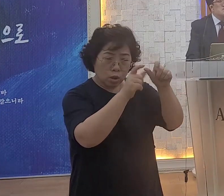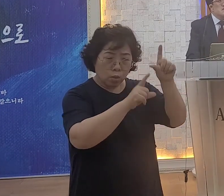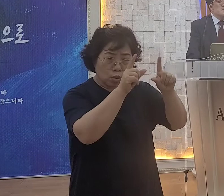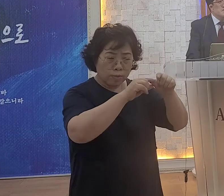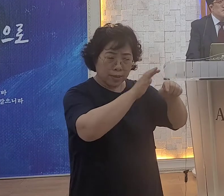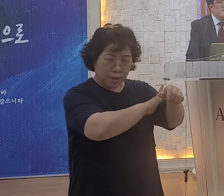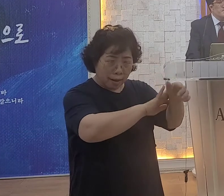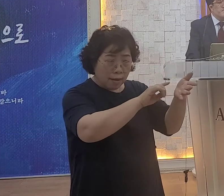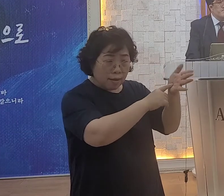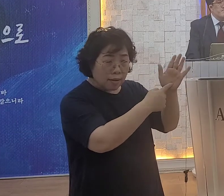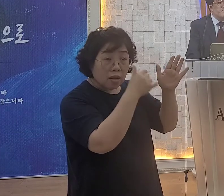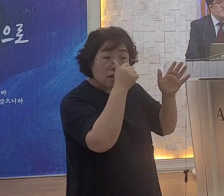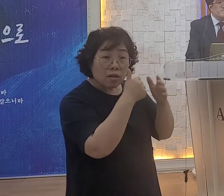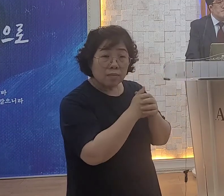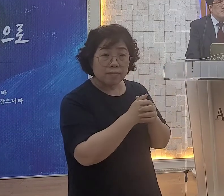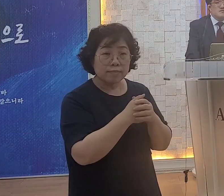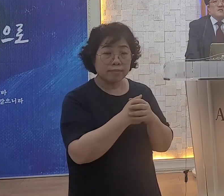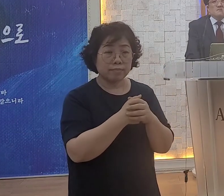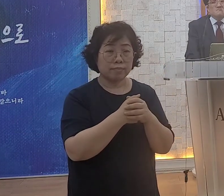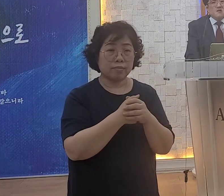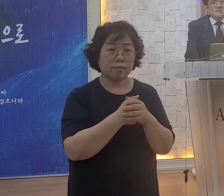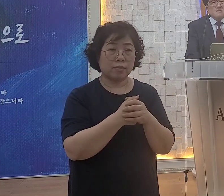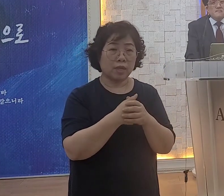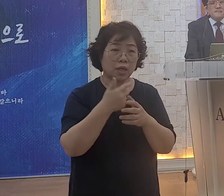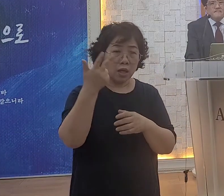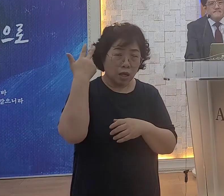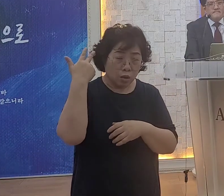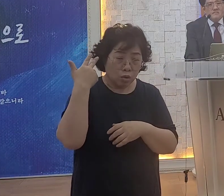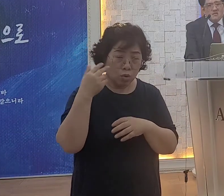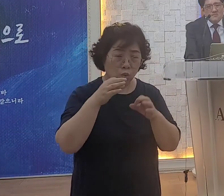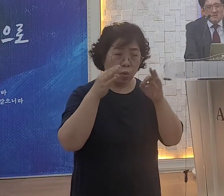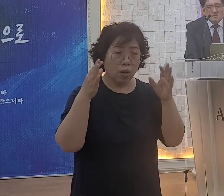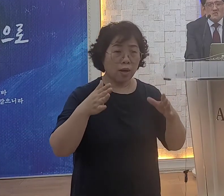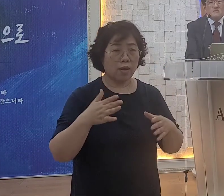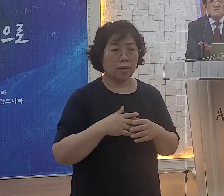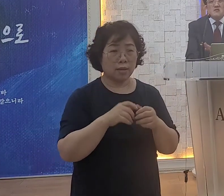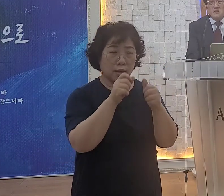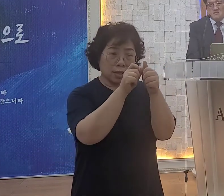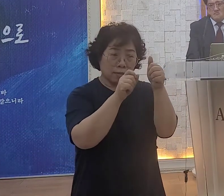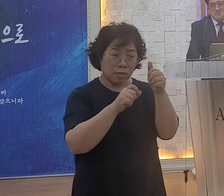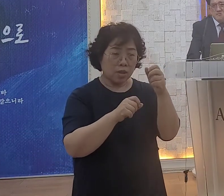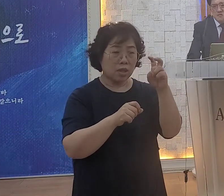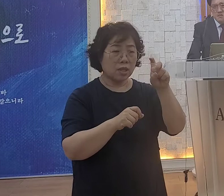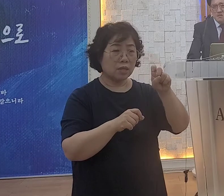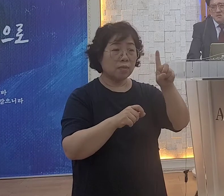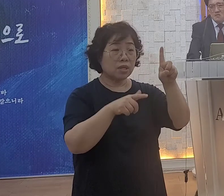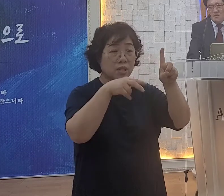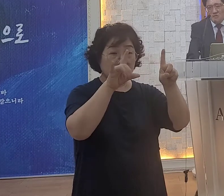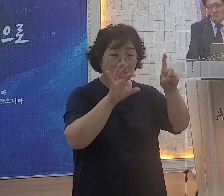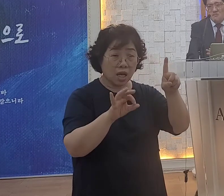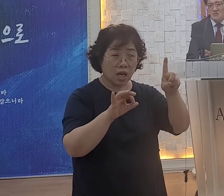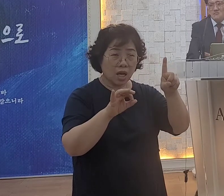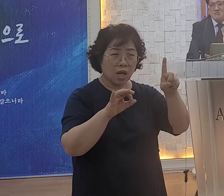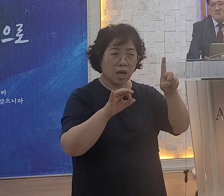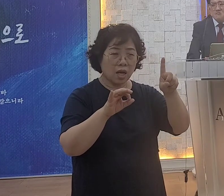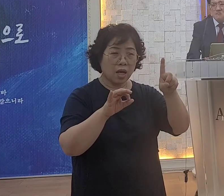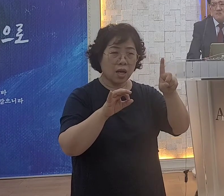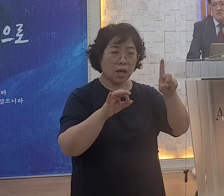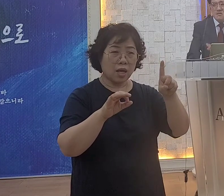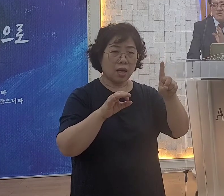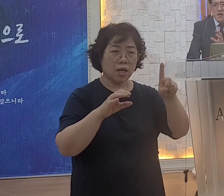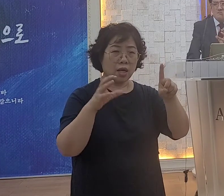잘 나와 있지 않습니까? 지난 한 주간 히브리서 11장을 가지고 새벽기도